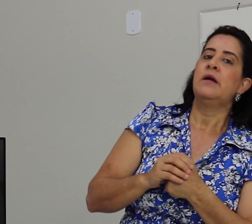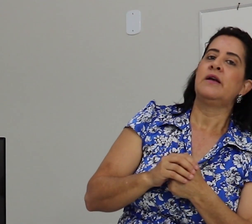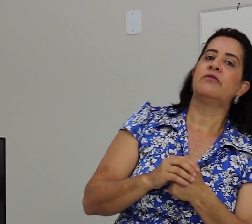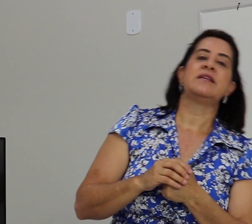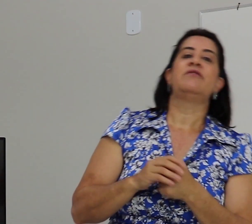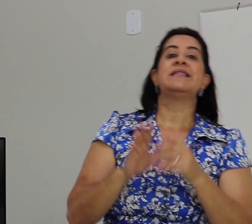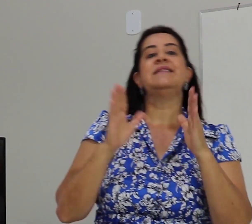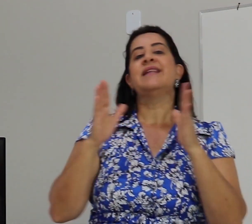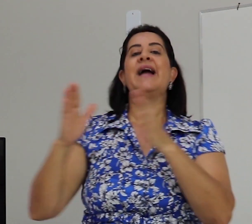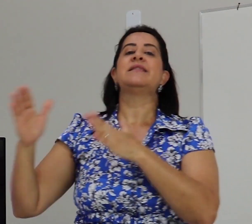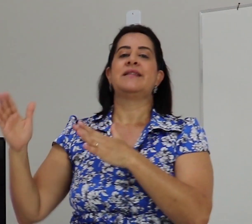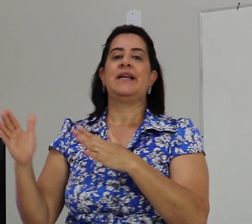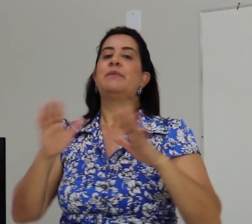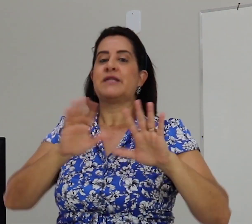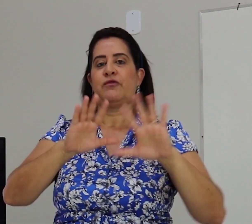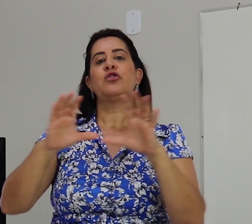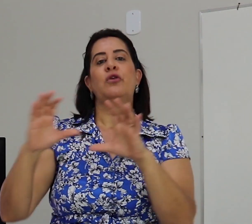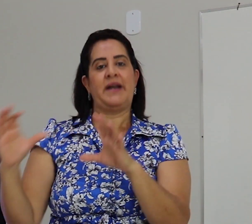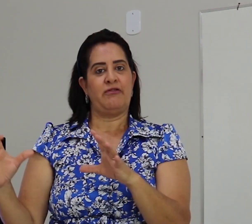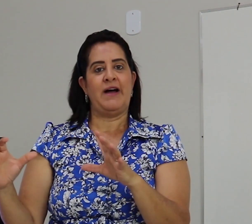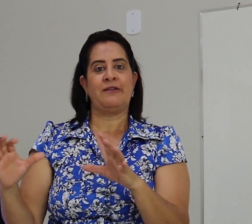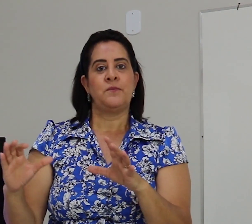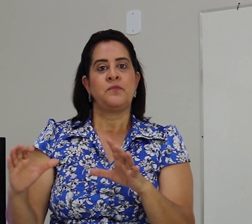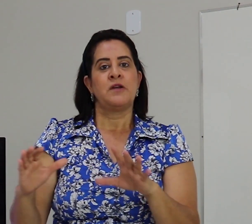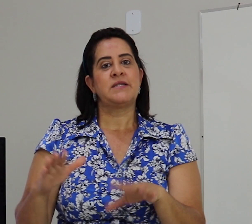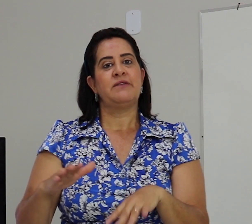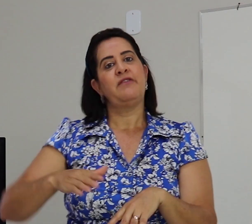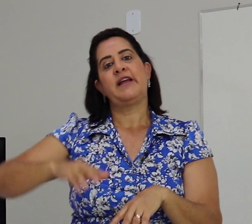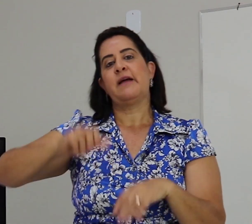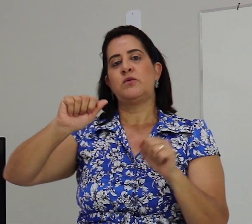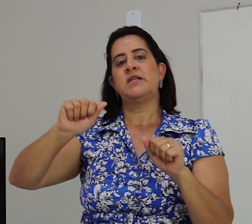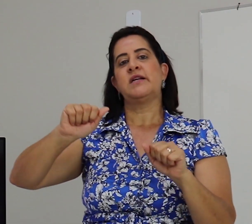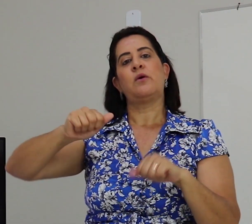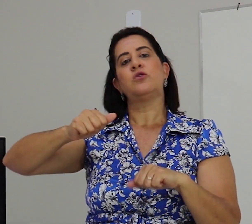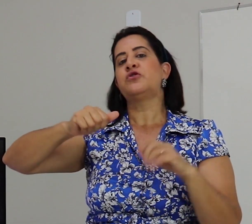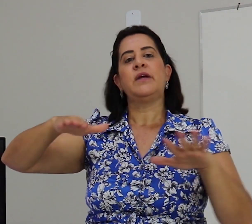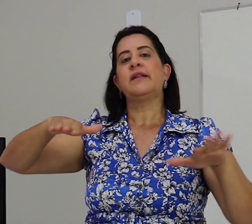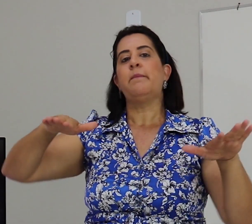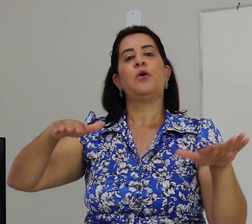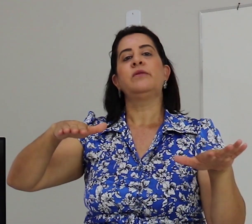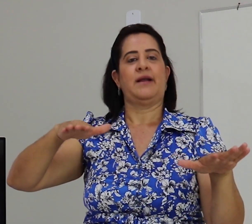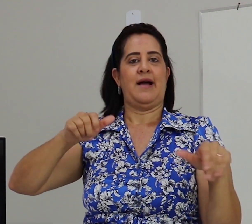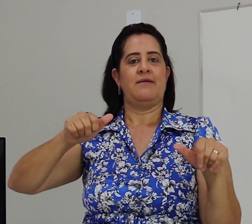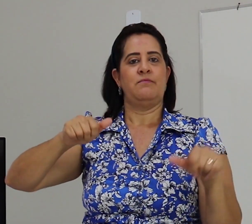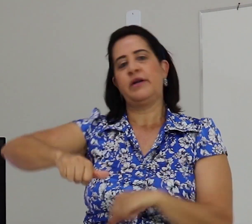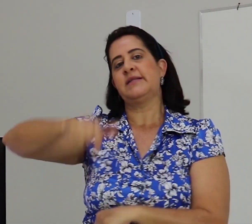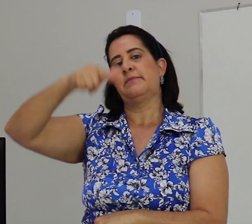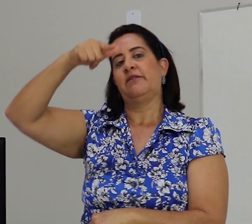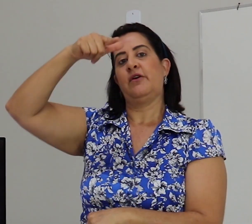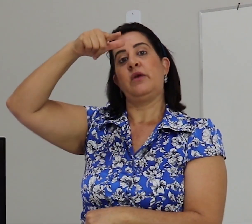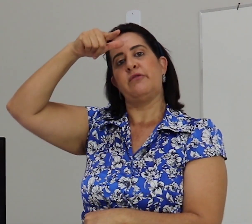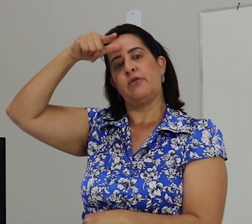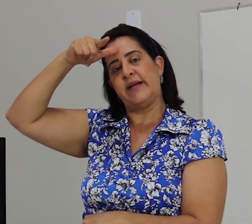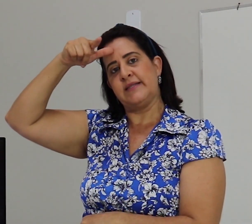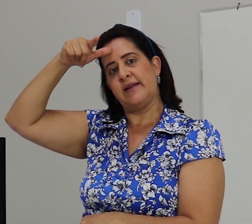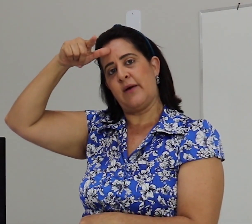que você vê sinais da Libras fotografado, você vai ver que a mãozinha está construída, pronta lá. Por exemplo, você vê um livro com esse sinal